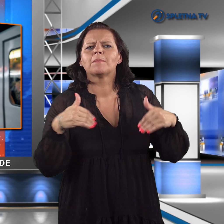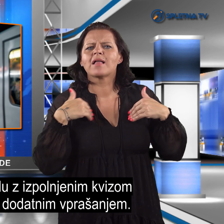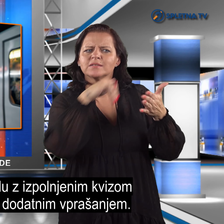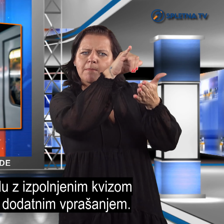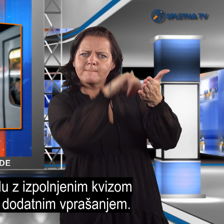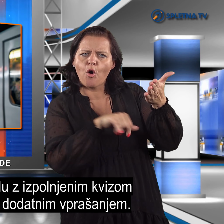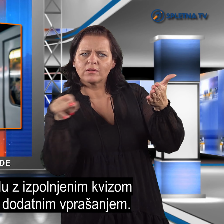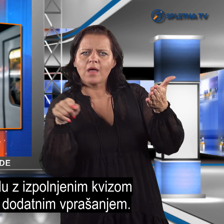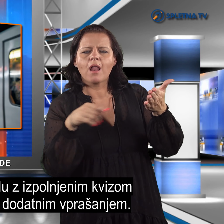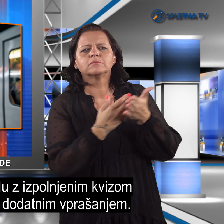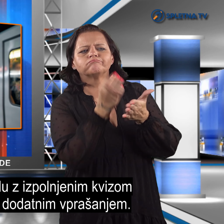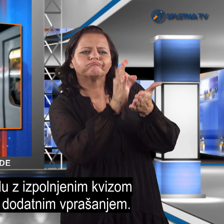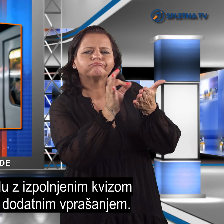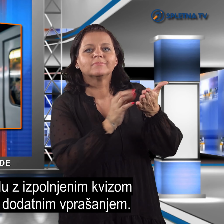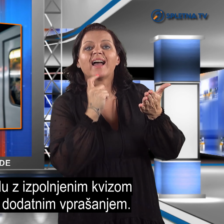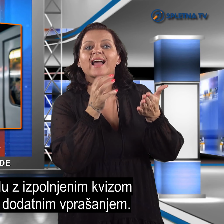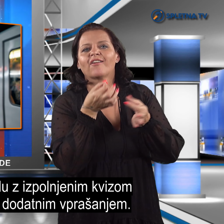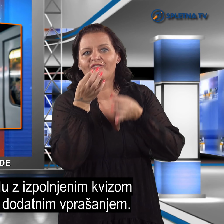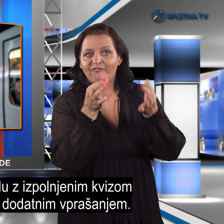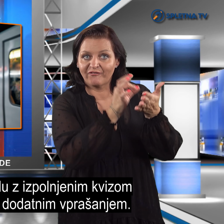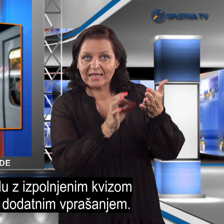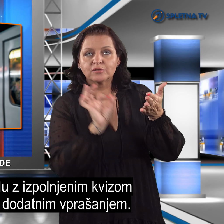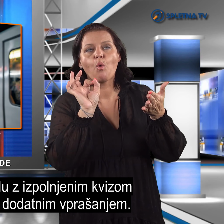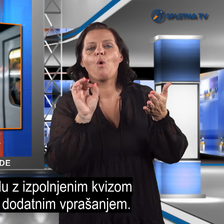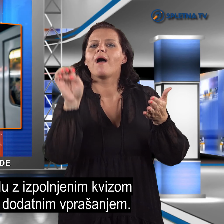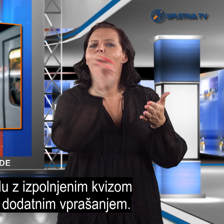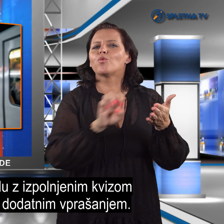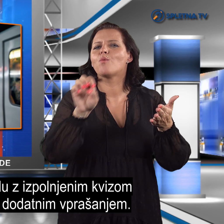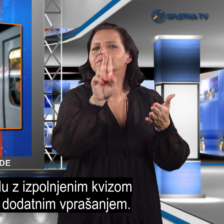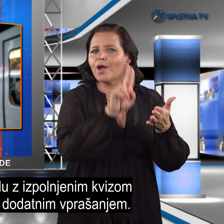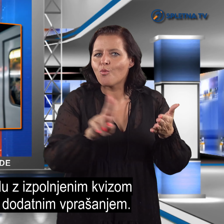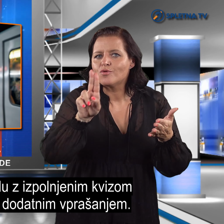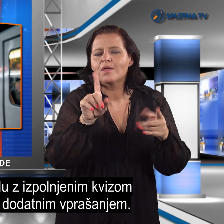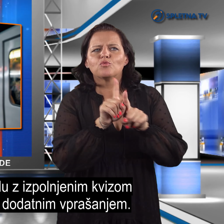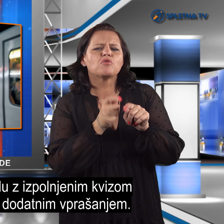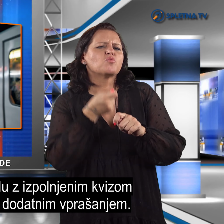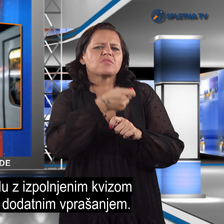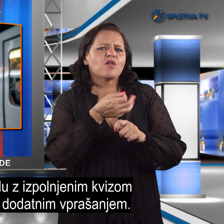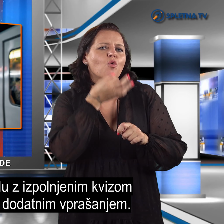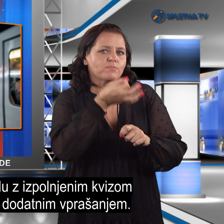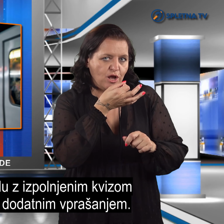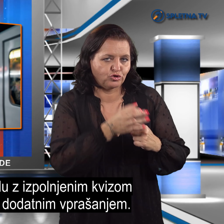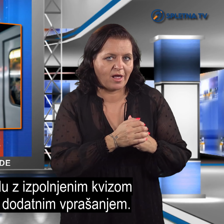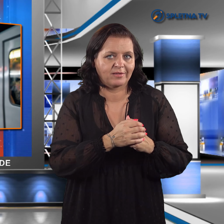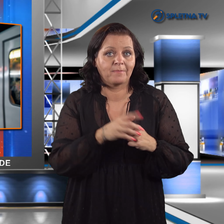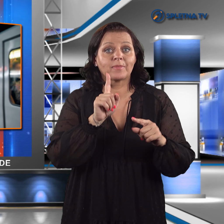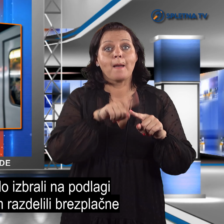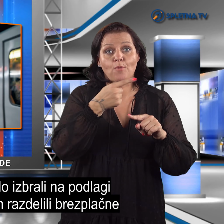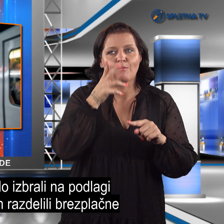Evropskem mladinskem portalu z izpolnjenim kvizom o Evropski uniji in dodatnim vprašanjem. Kandidate